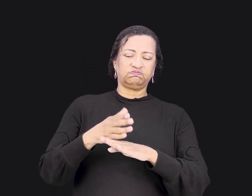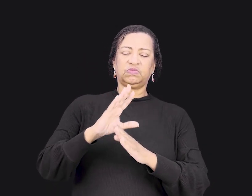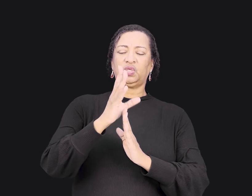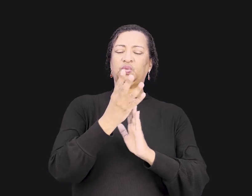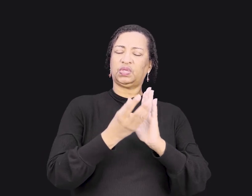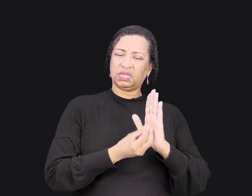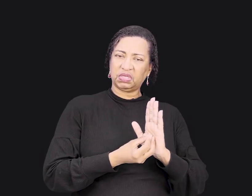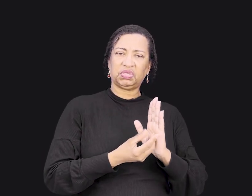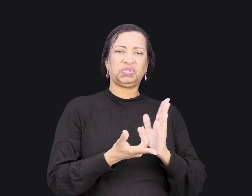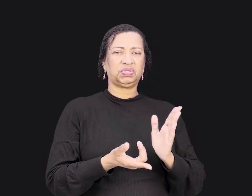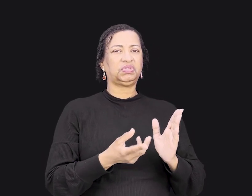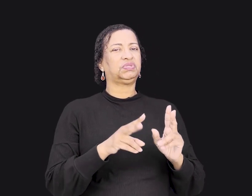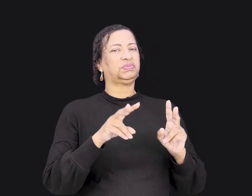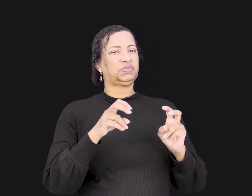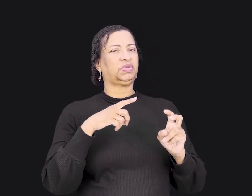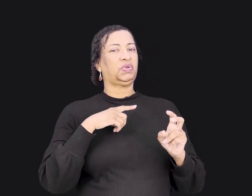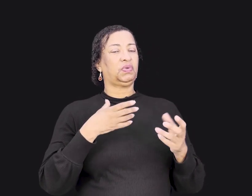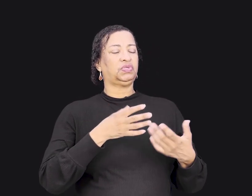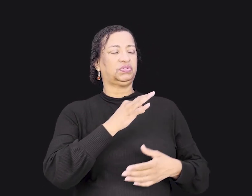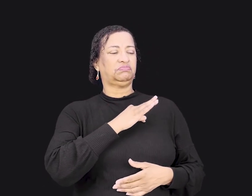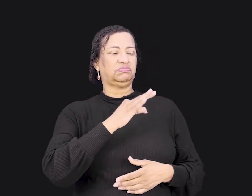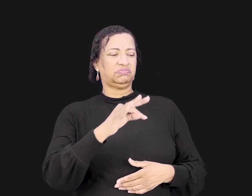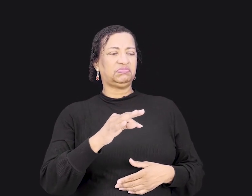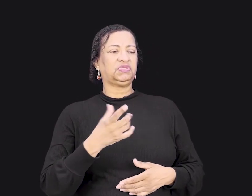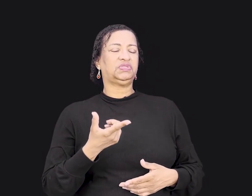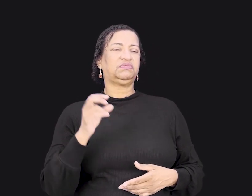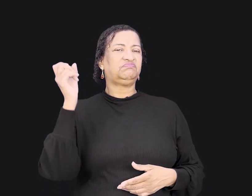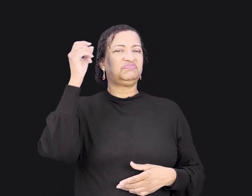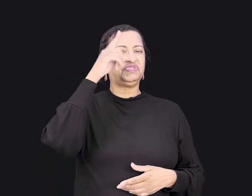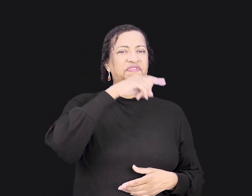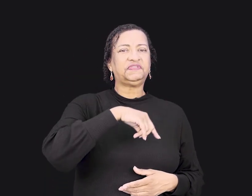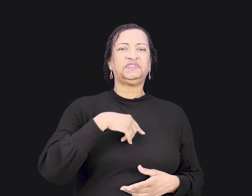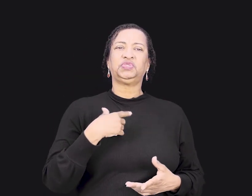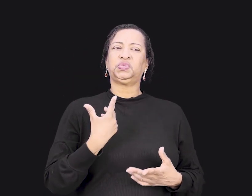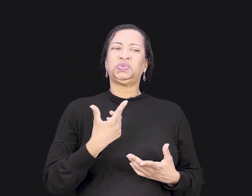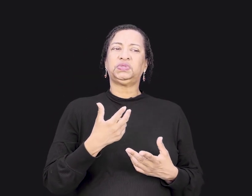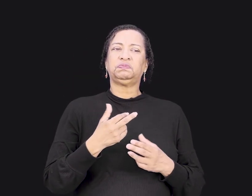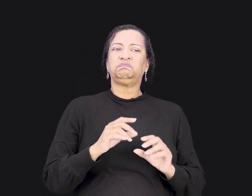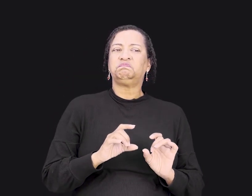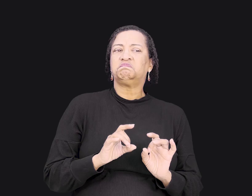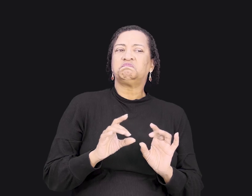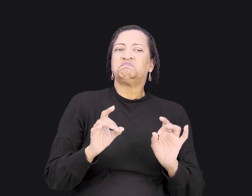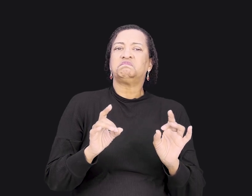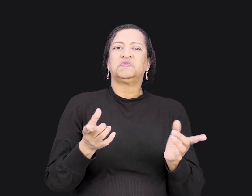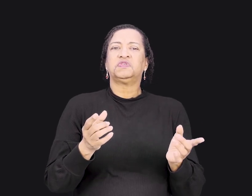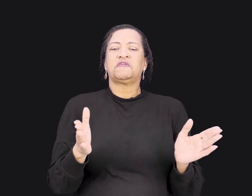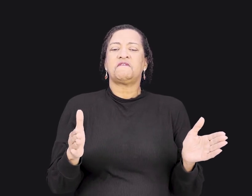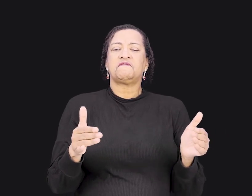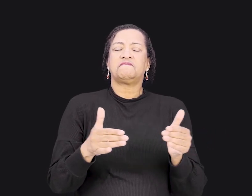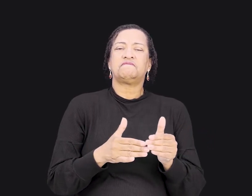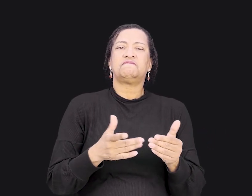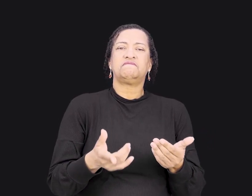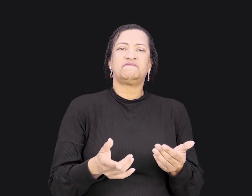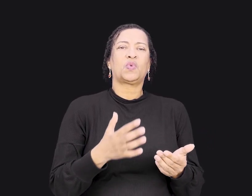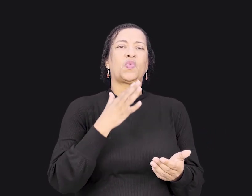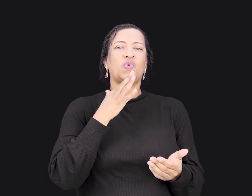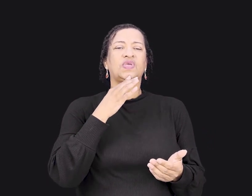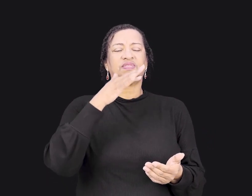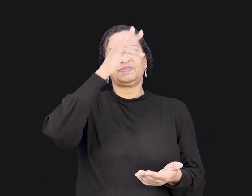temos sistemas teológicos assustadoramente complexos e mirabolantes, que enfatizam o conhecimento da fé e